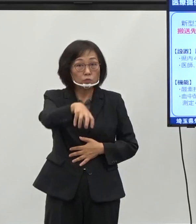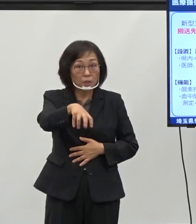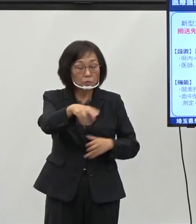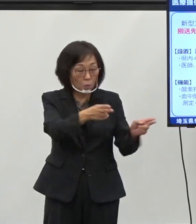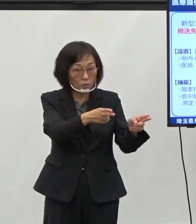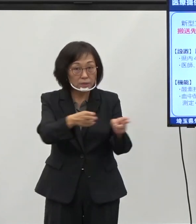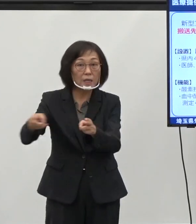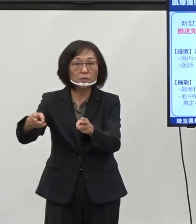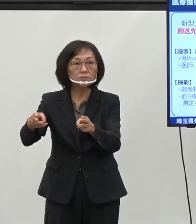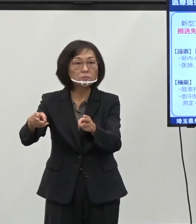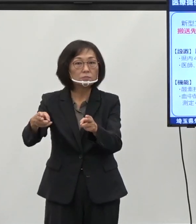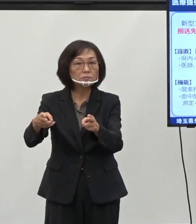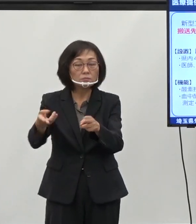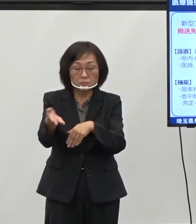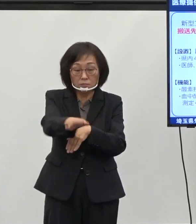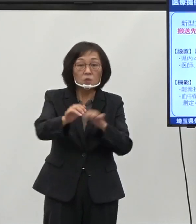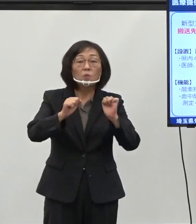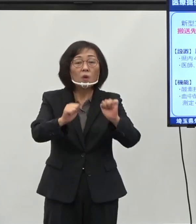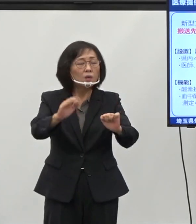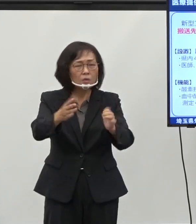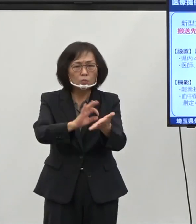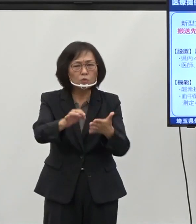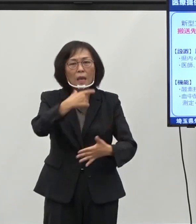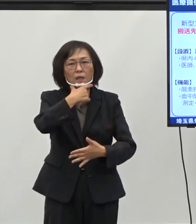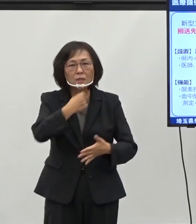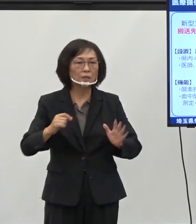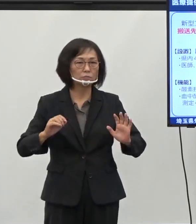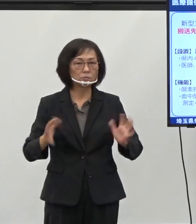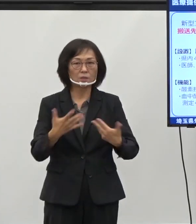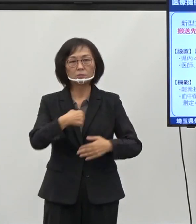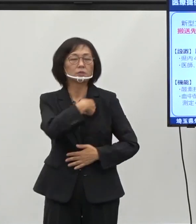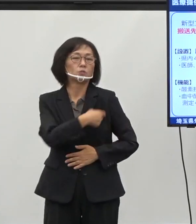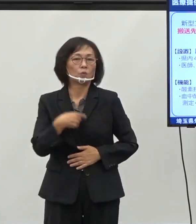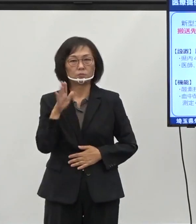が、可能な限り使いたくない、これが我々の気持ちであります。